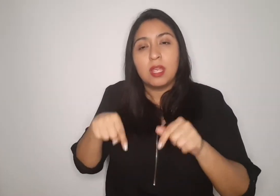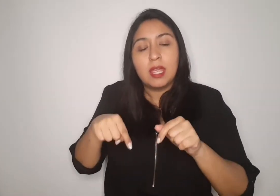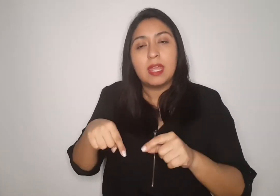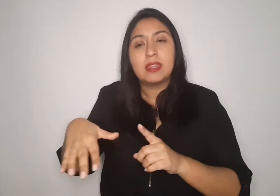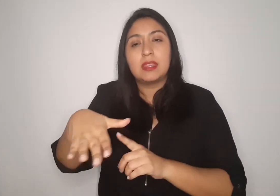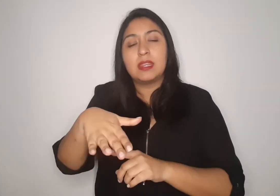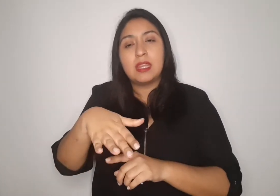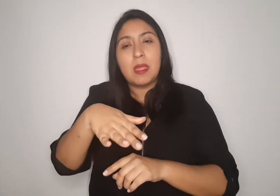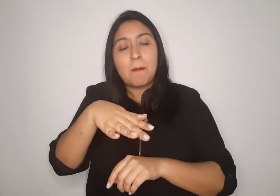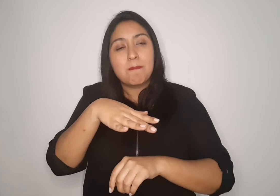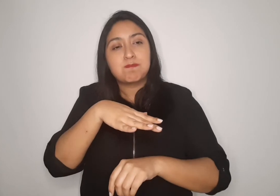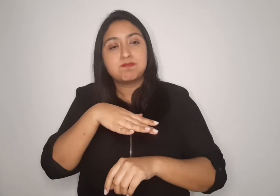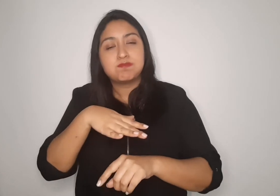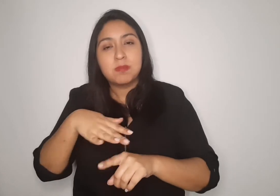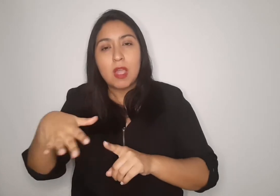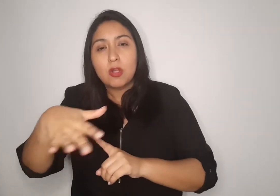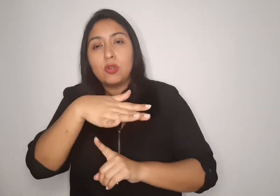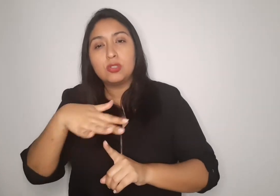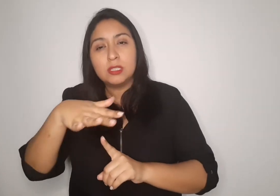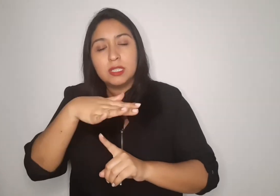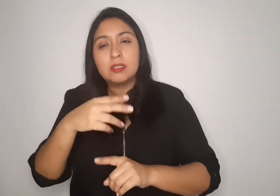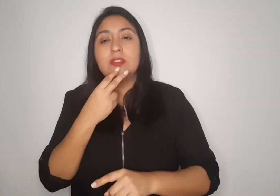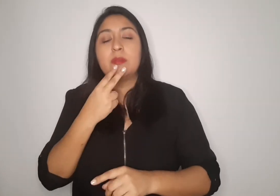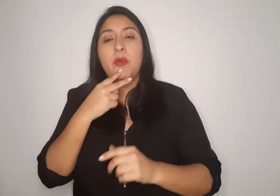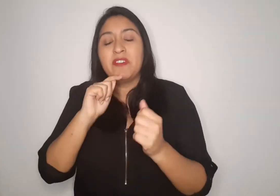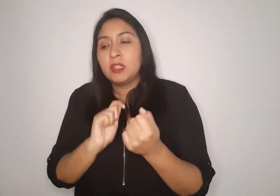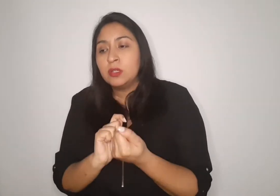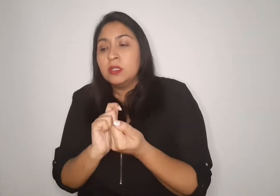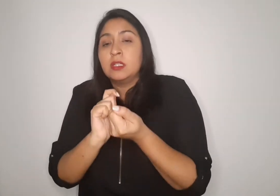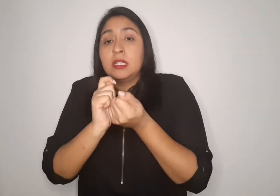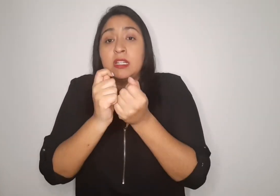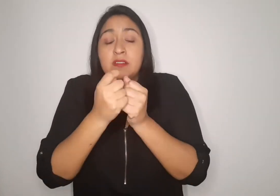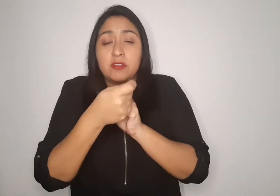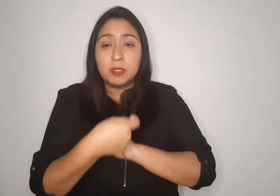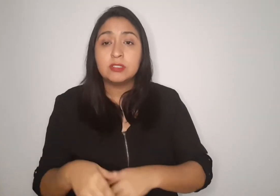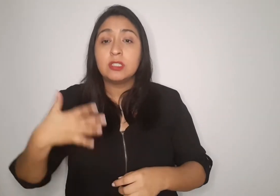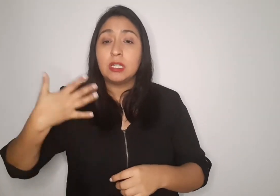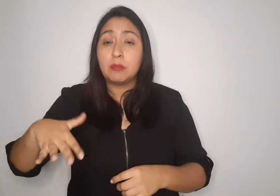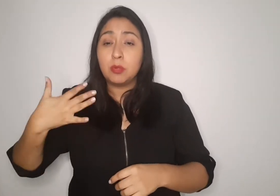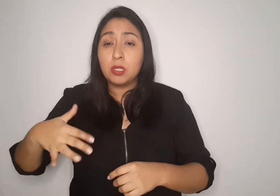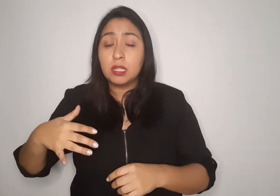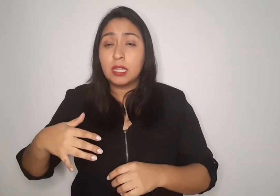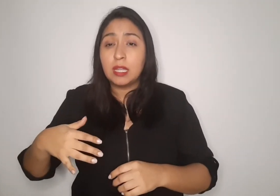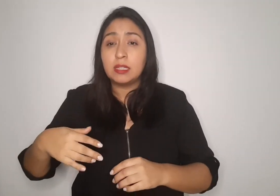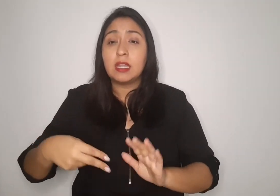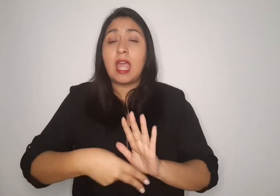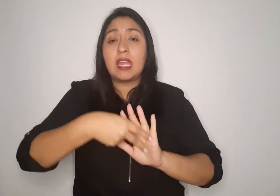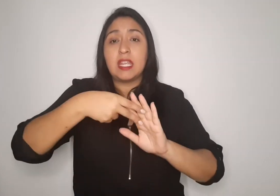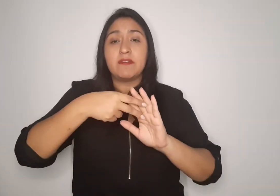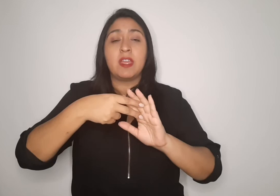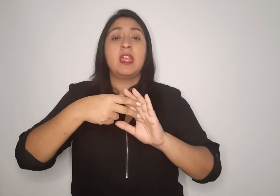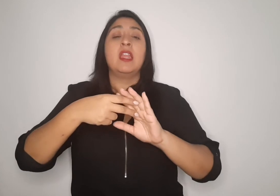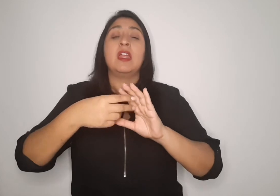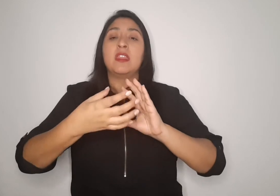momento estamos viviendo una transformación gigantesca a nivel planetario y sin duda son fuerzas mucho